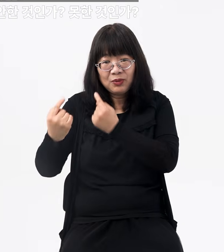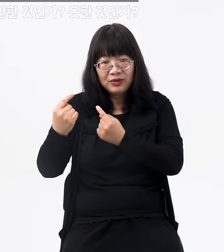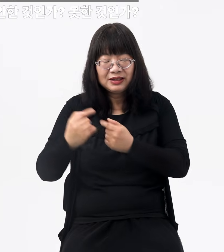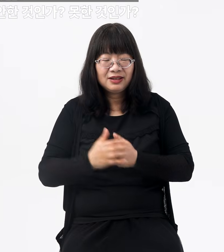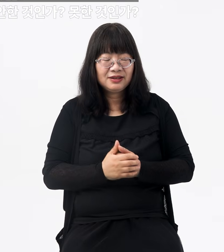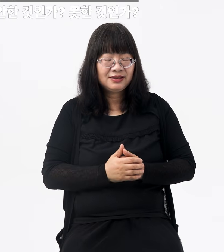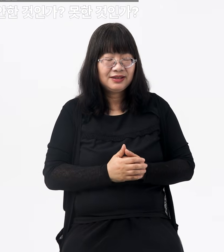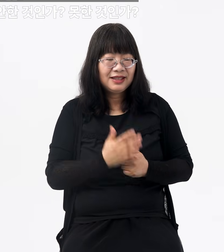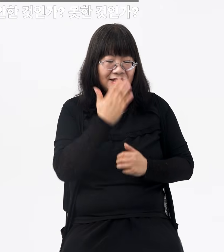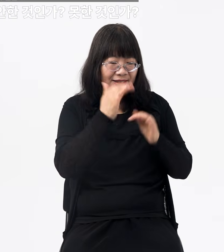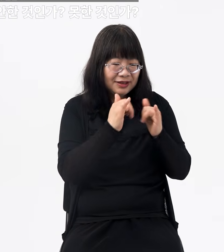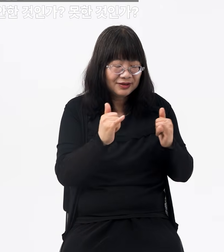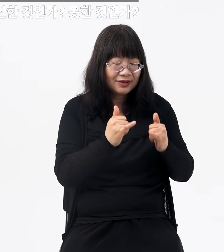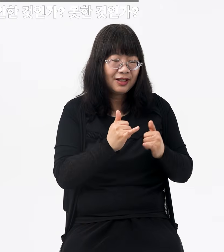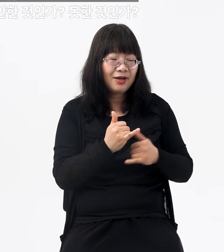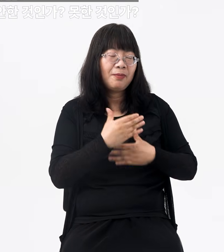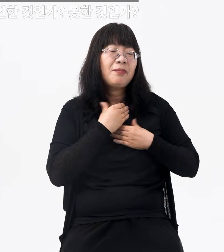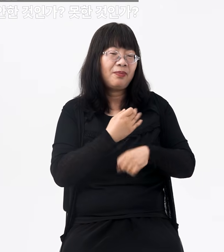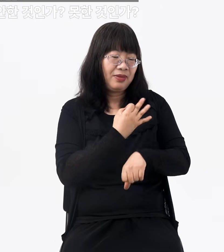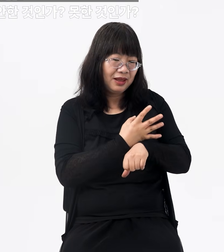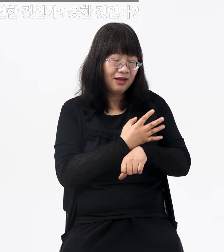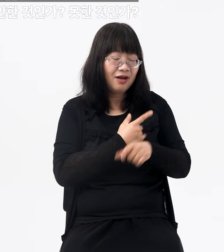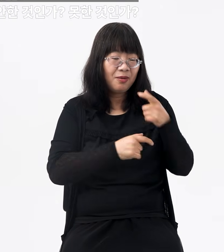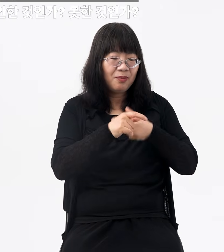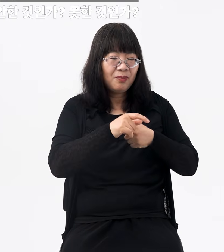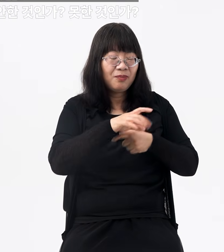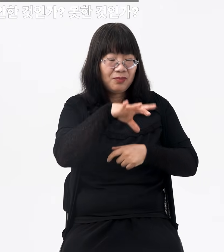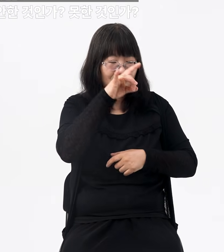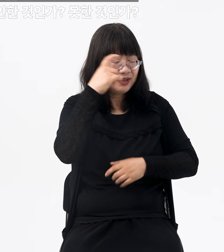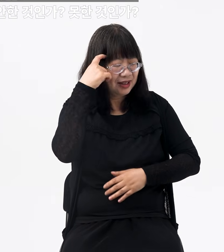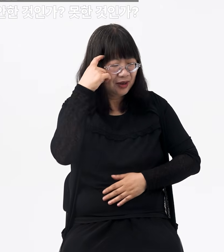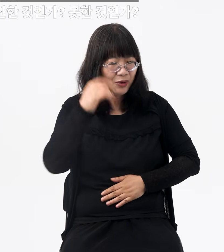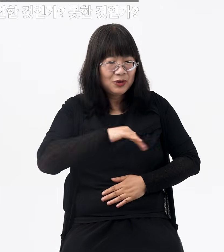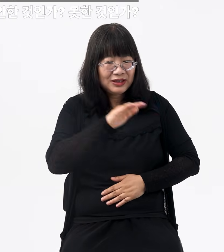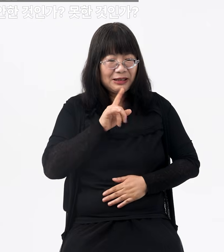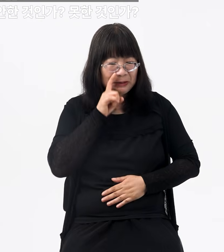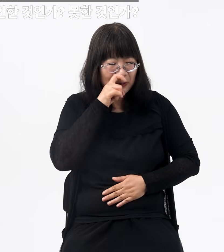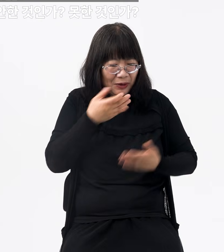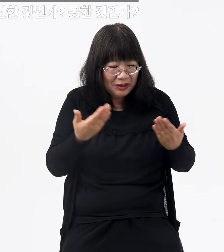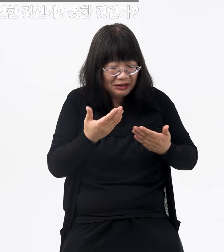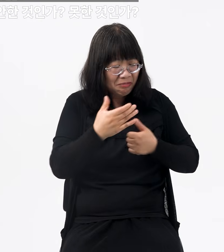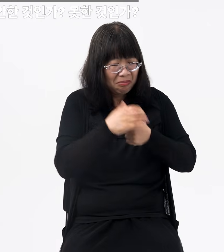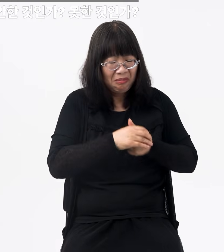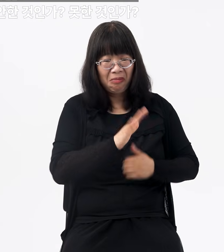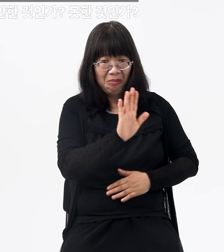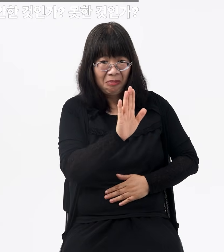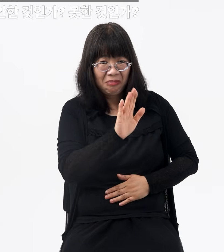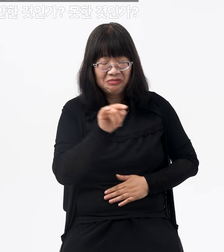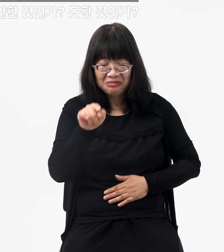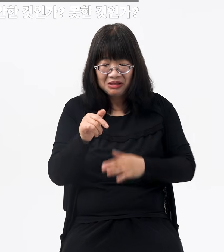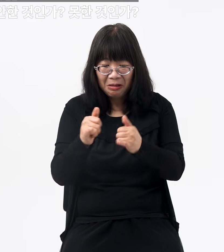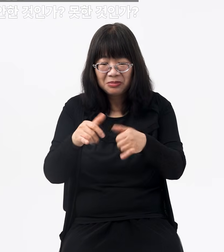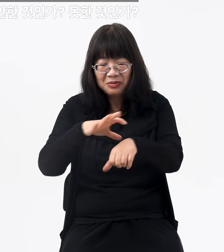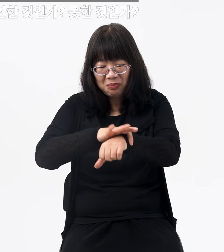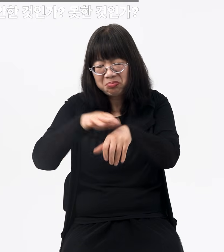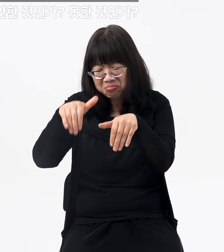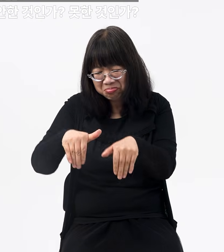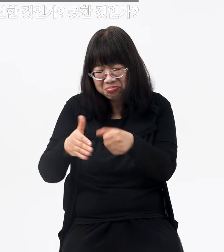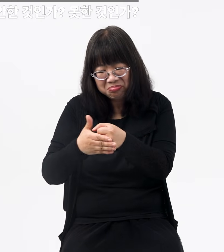편의성. 우리가 굳이 지저분한 일 하지 않아도 이 사람들 어차피